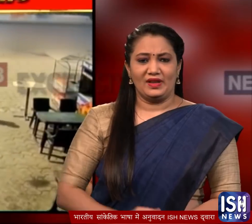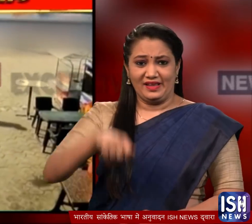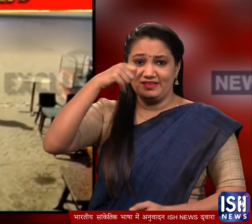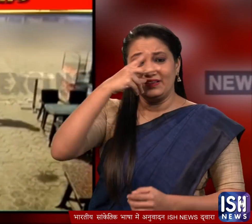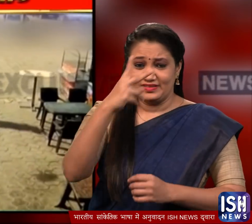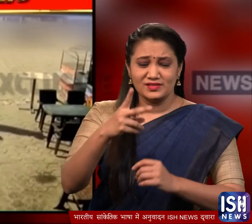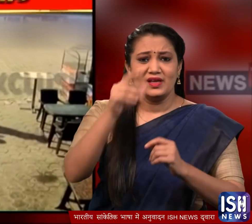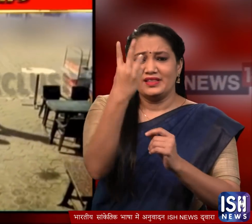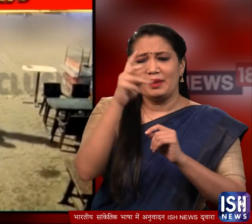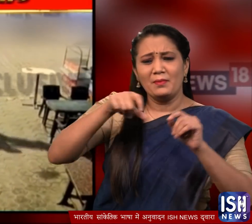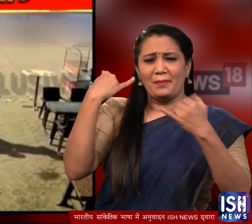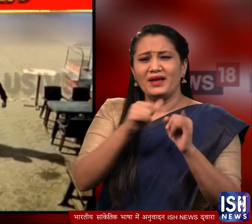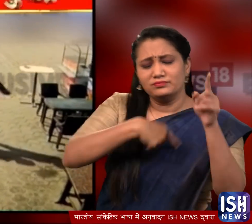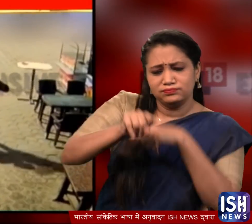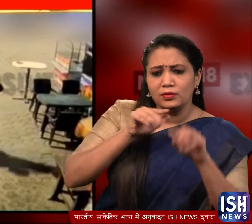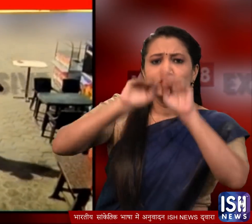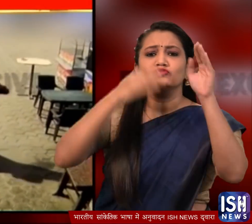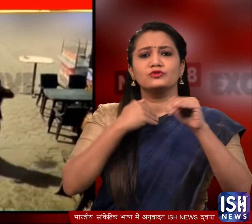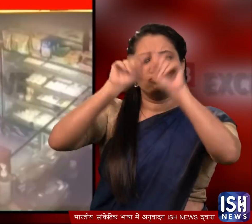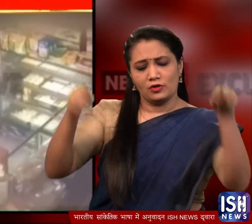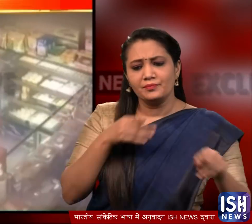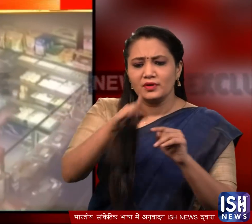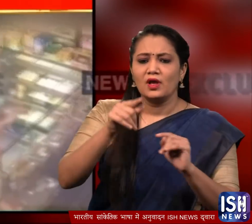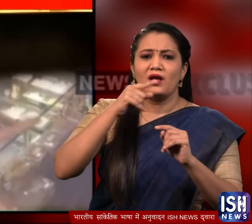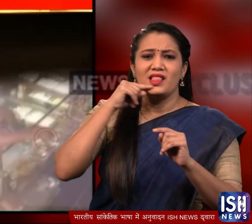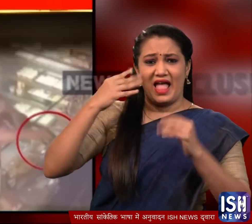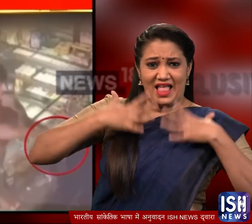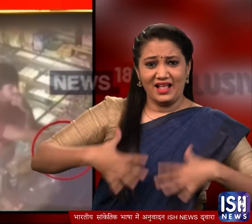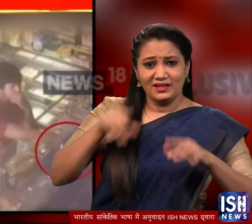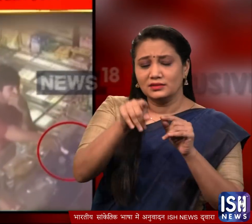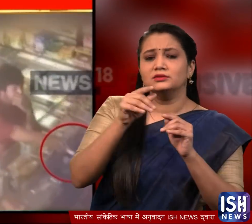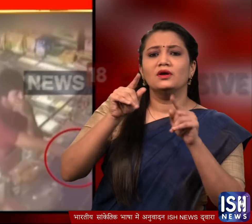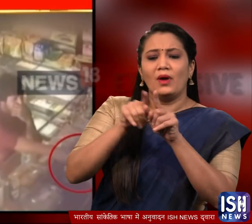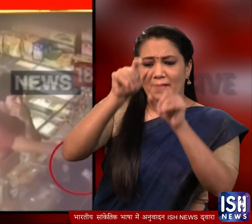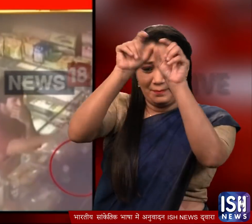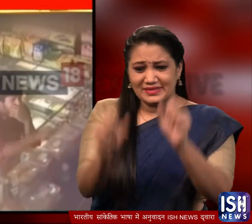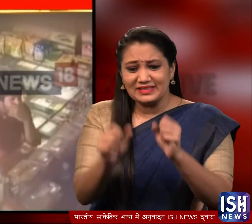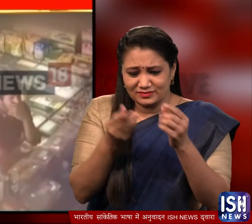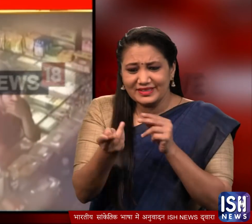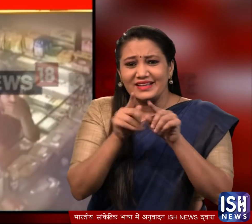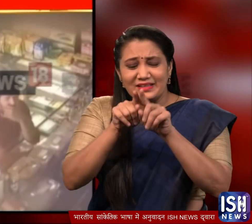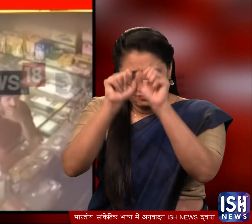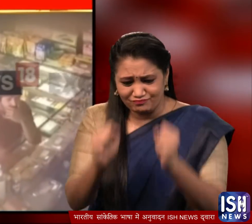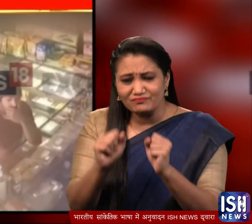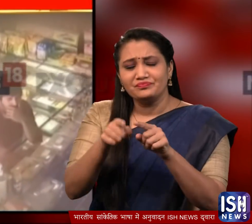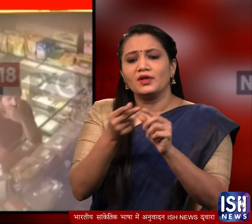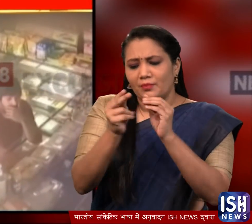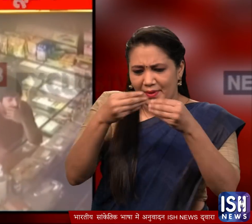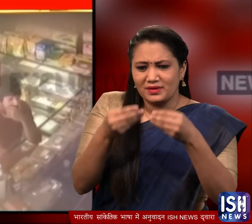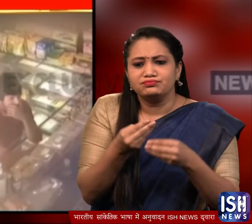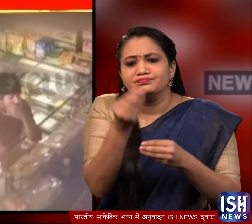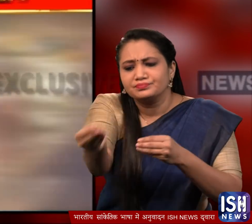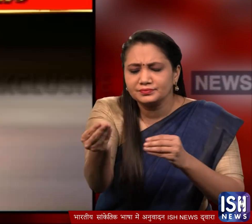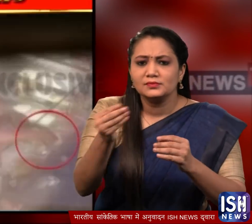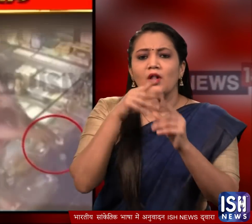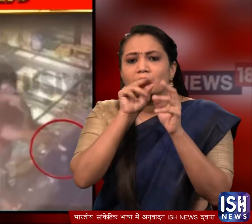जिसमें दिखा कि 3 बदमाश एक मिठाई की दुकान में पहुंचे और सबसे पहले लाल शर्ट वाले बदमाश ने काउंटर पर बैठे दुकानदार को एक पर्ची थमाई